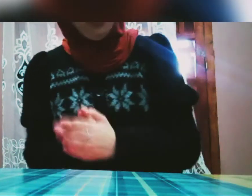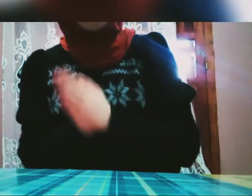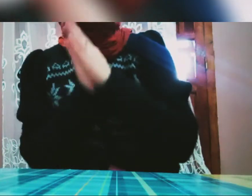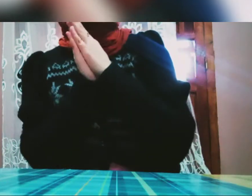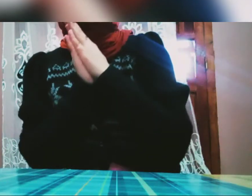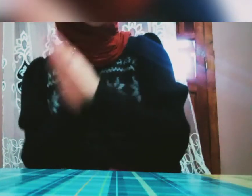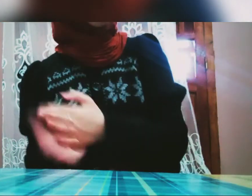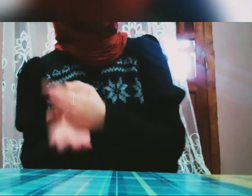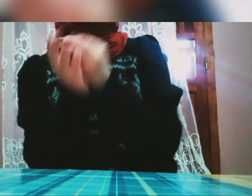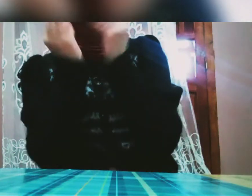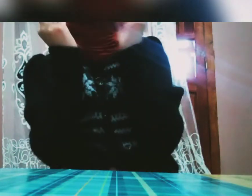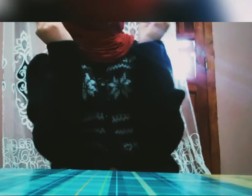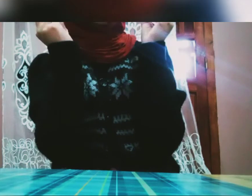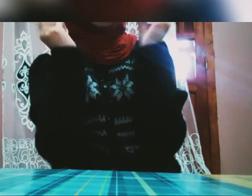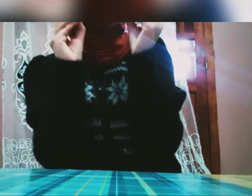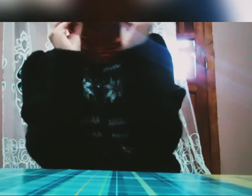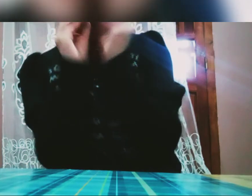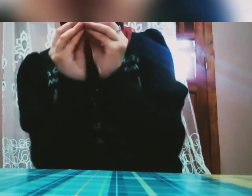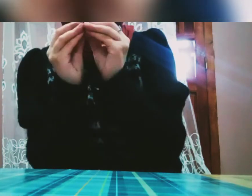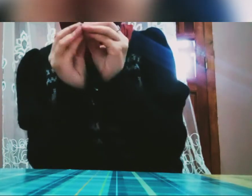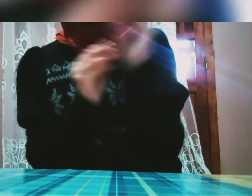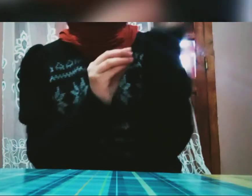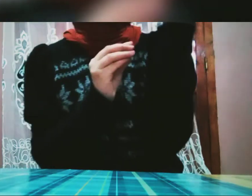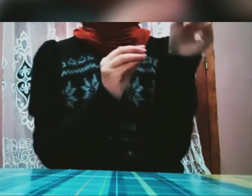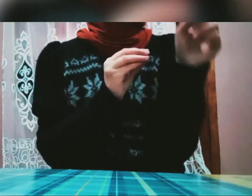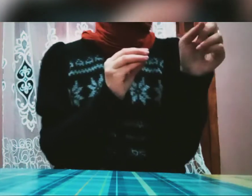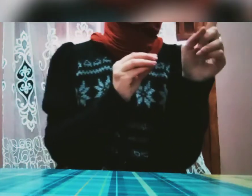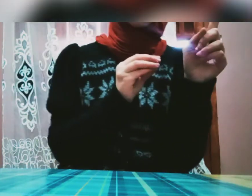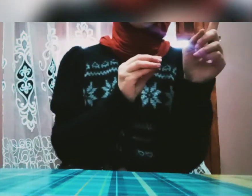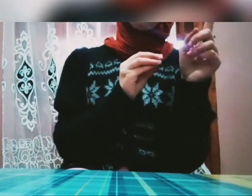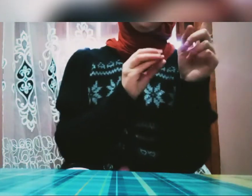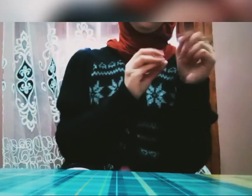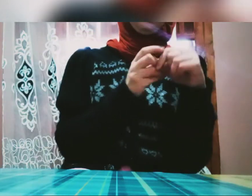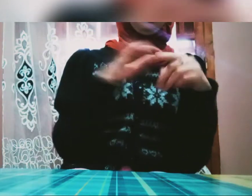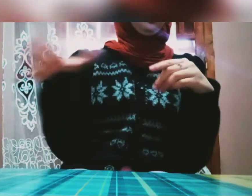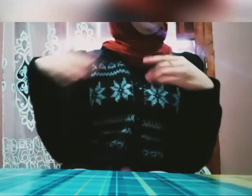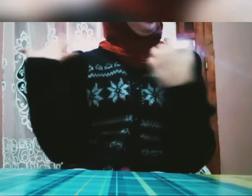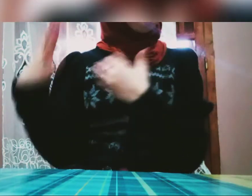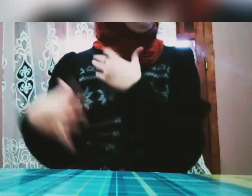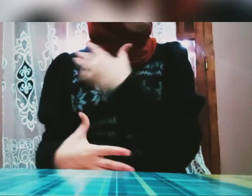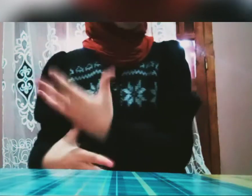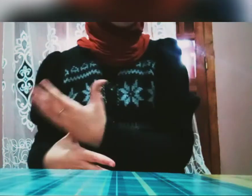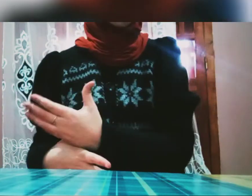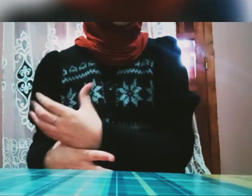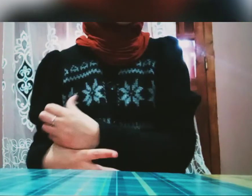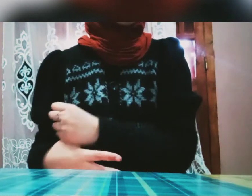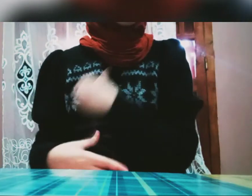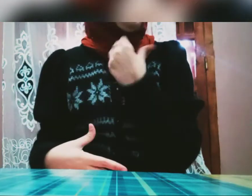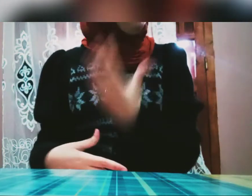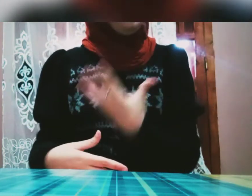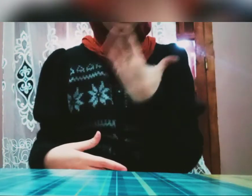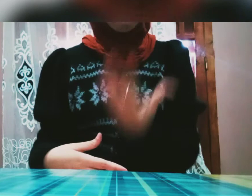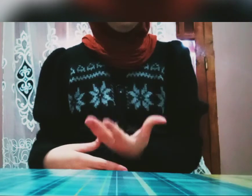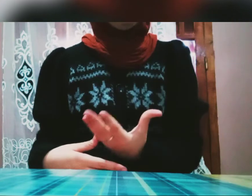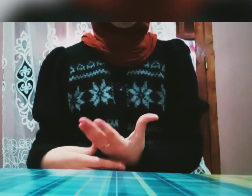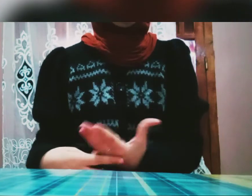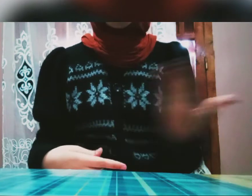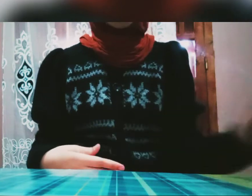وعن قناعه وبغيت تفيد المجتمع تاعك ورضا الله. لانه العلم عباده في النهايه والعمل عباده وربي